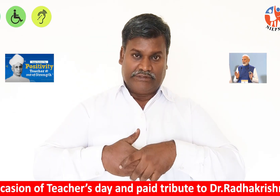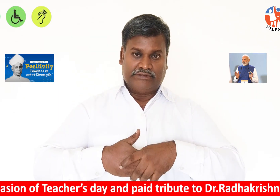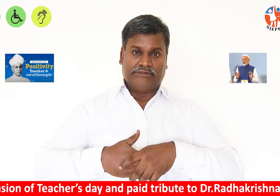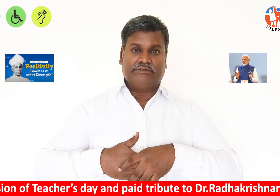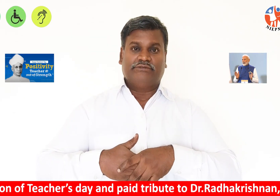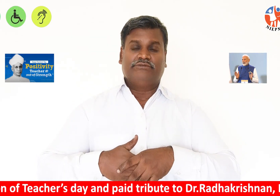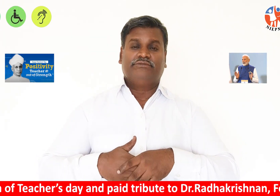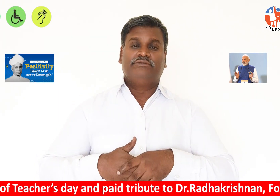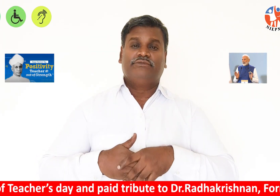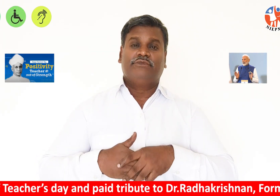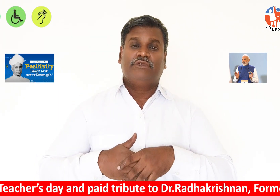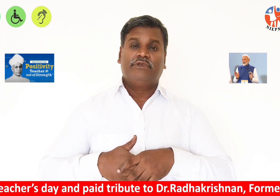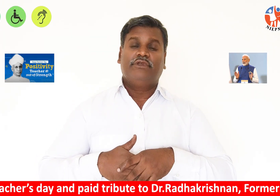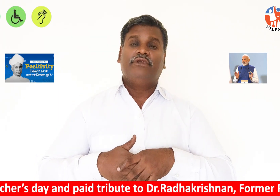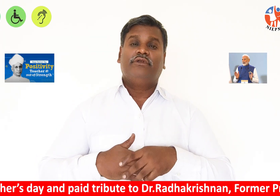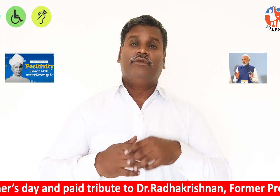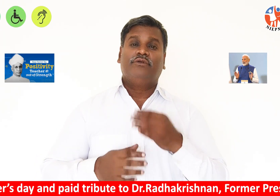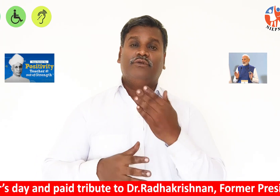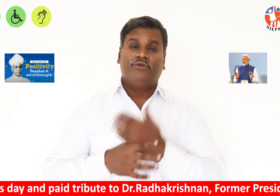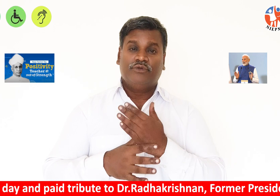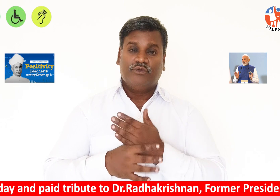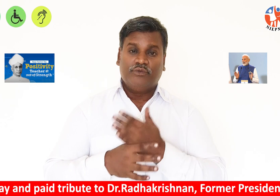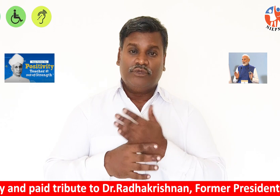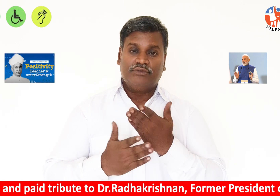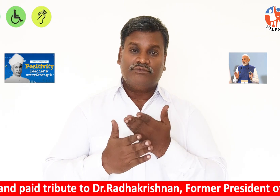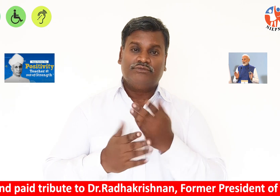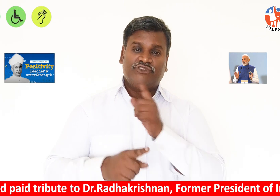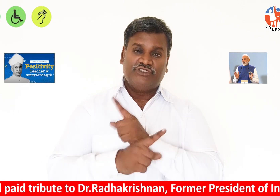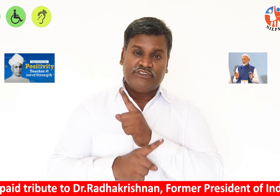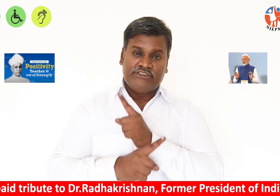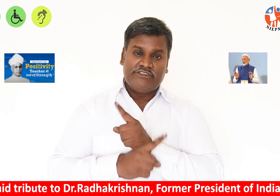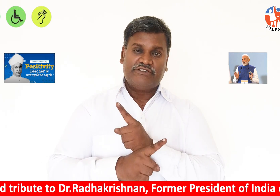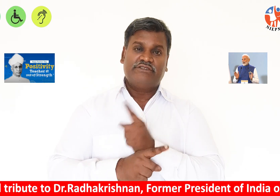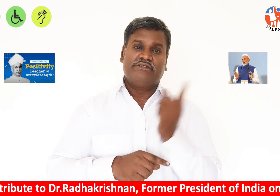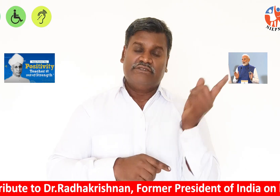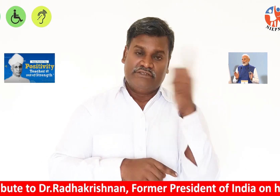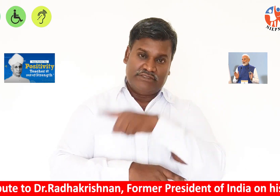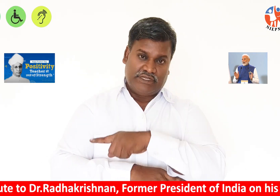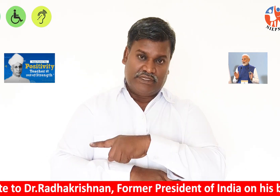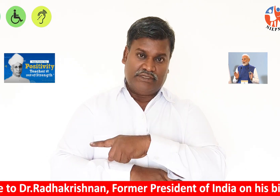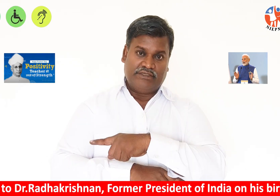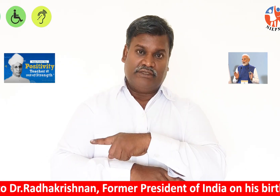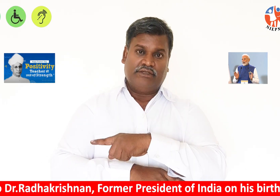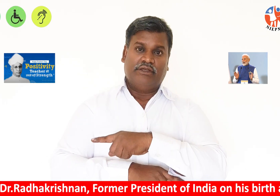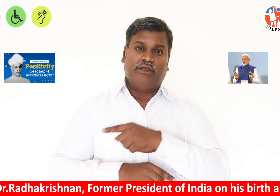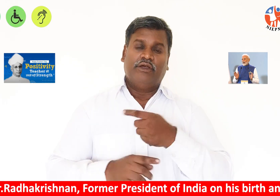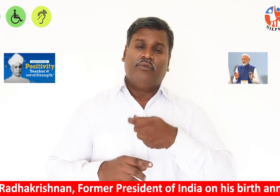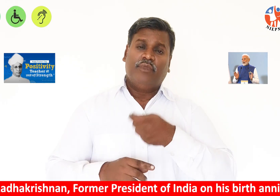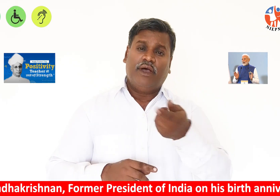ராதாகிருஷ்ணன், ஃபார்மர் பிரசிடென்ட் ஆஃப் இந்தியா, ஆன் ஹிஸ் பர்த் ஆனிவர்சரி commemorating Teachers Day.